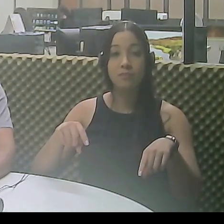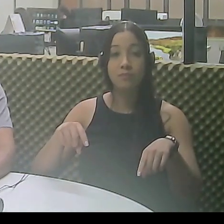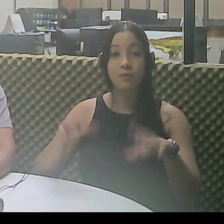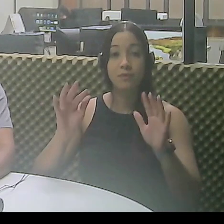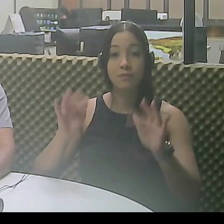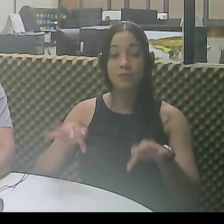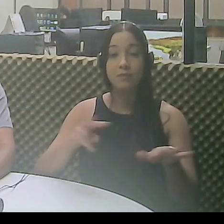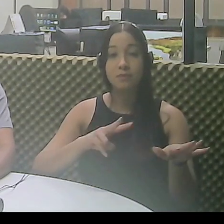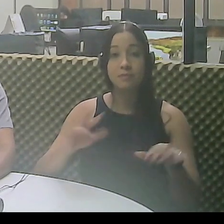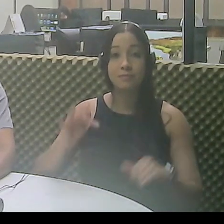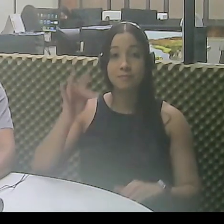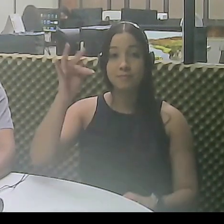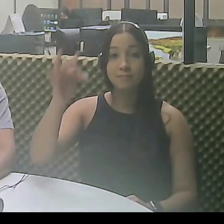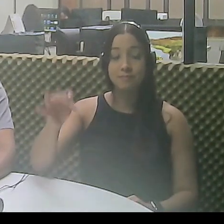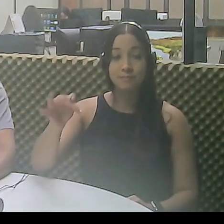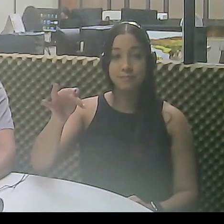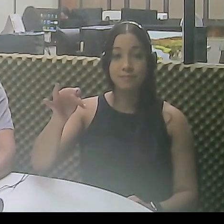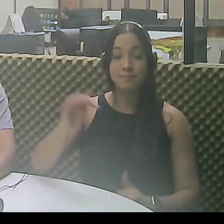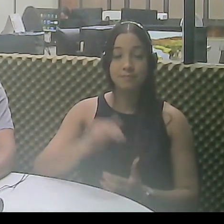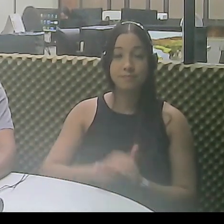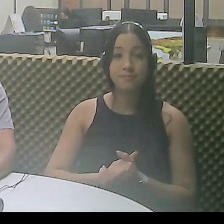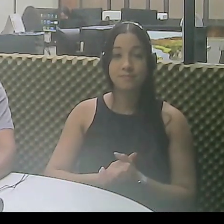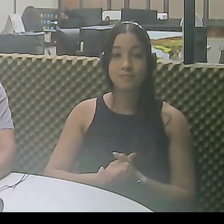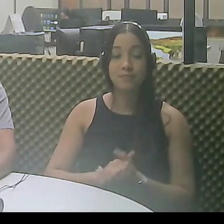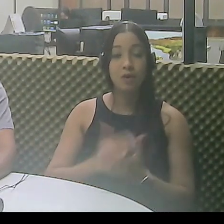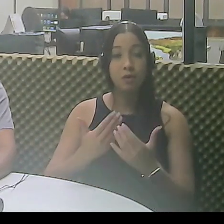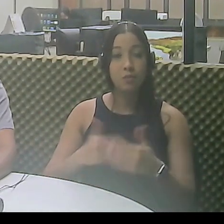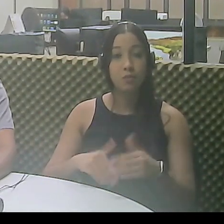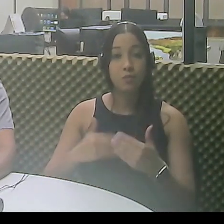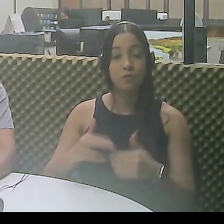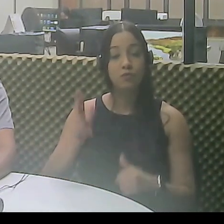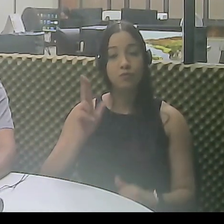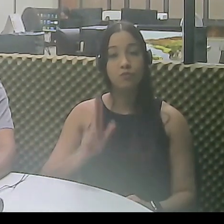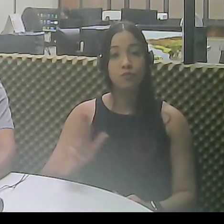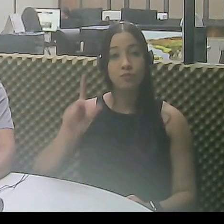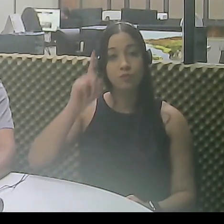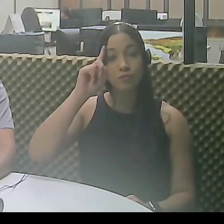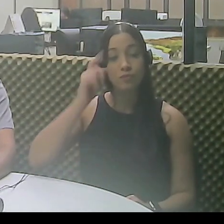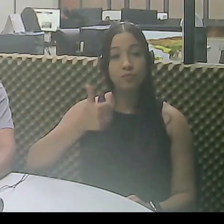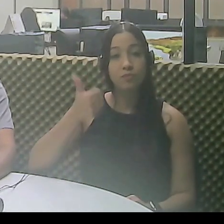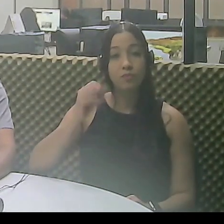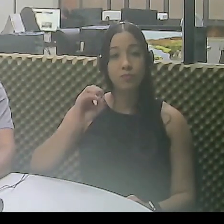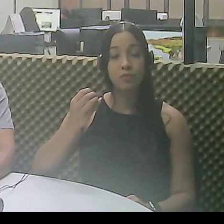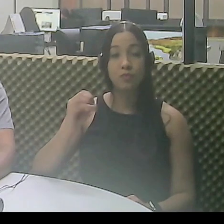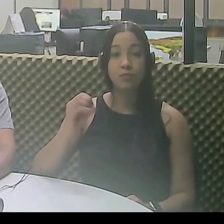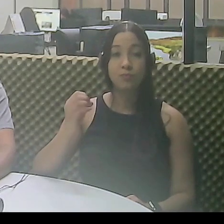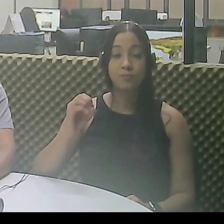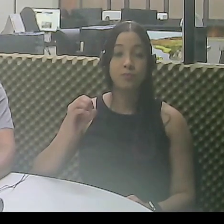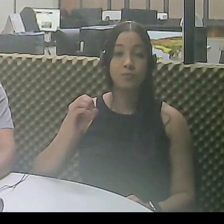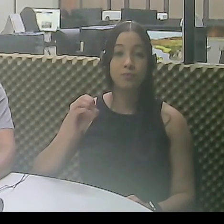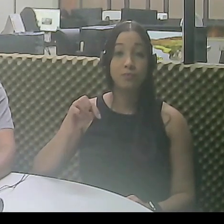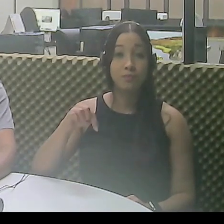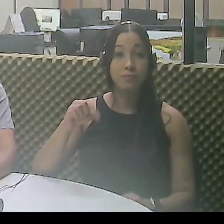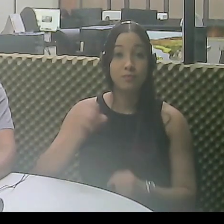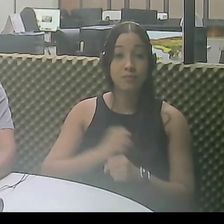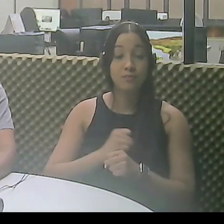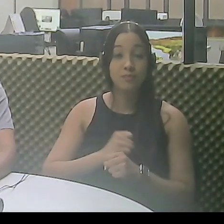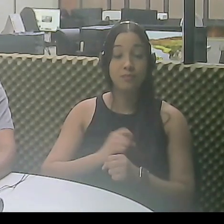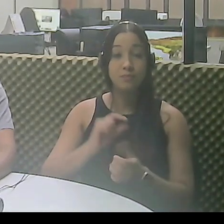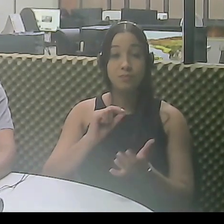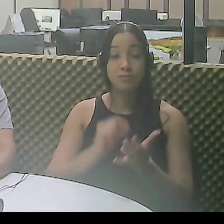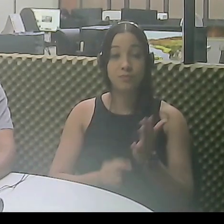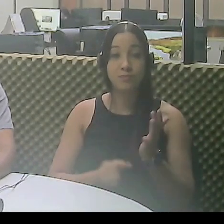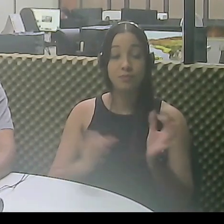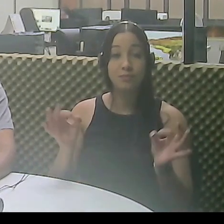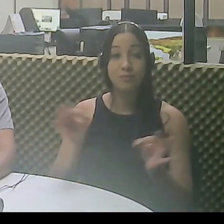encerram na próxima semana. As provas serão aplicadas em Uberlândia no dia 1º de outubro deste ano. As